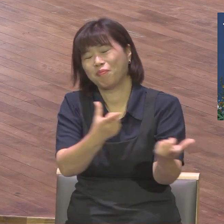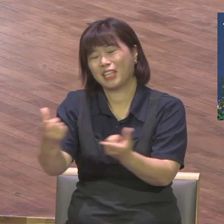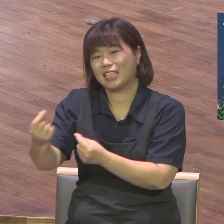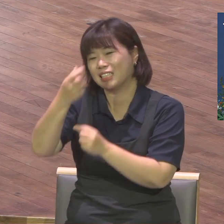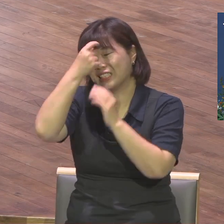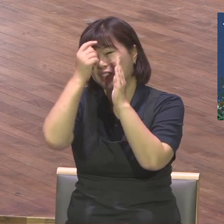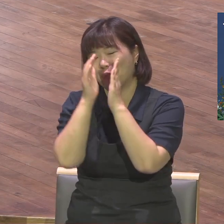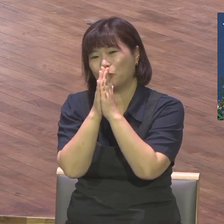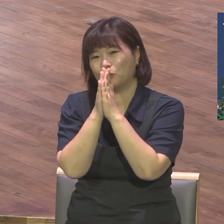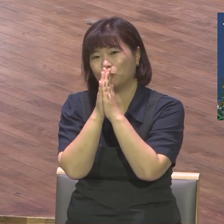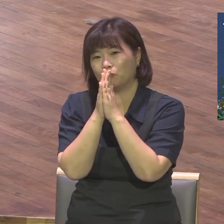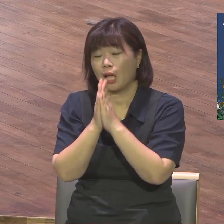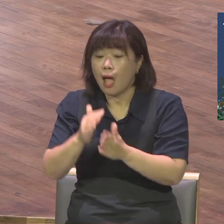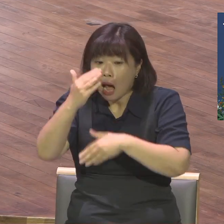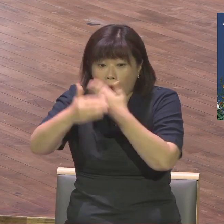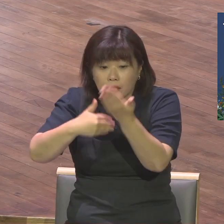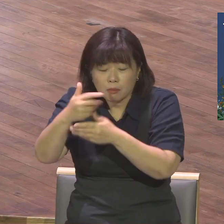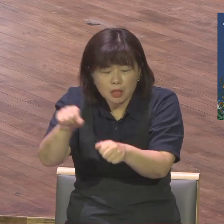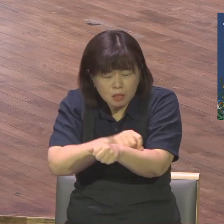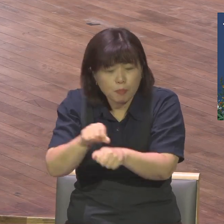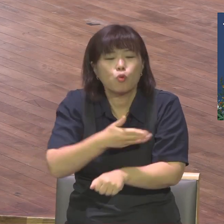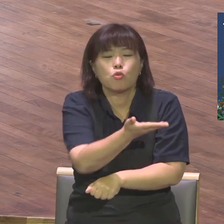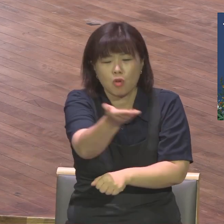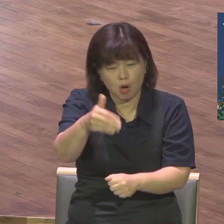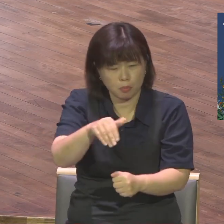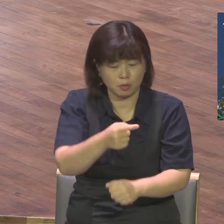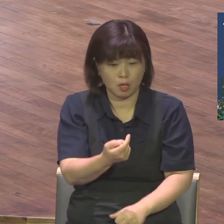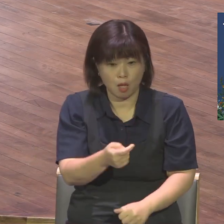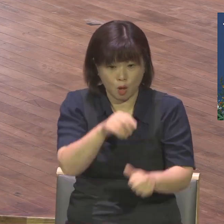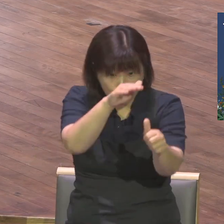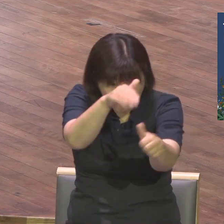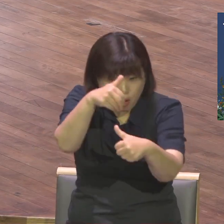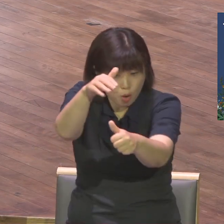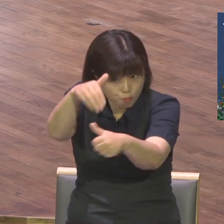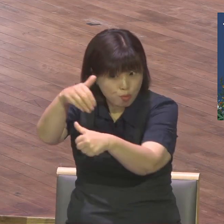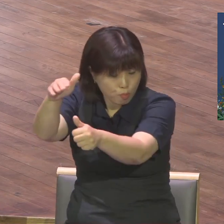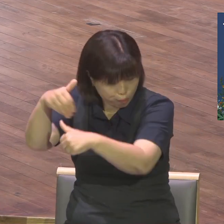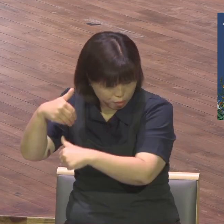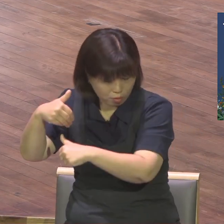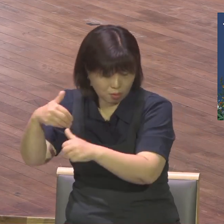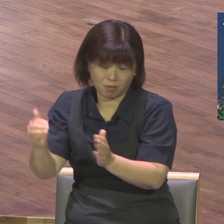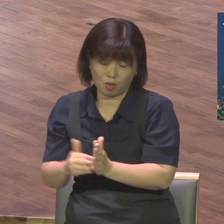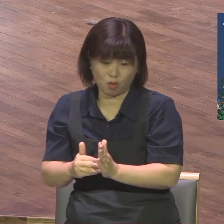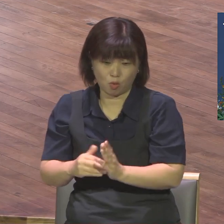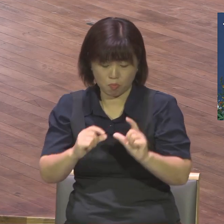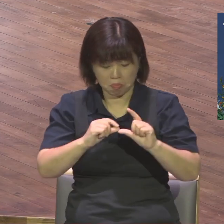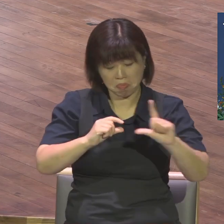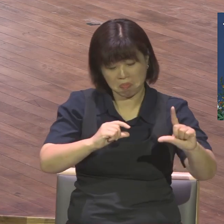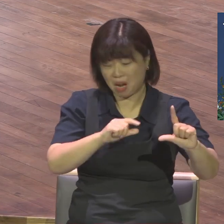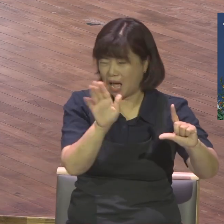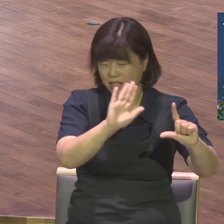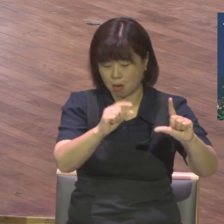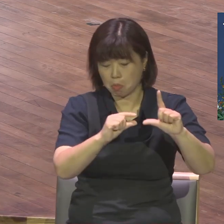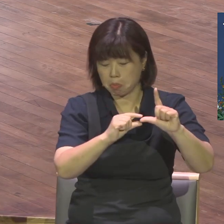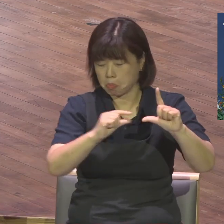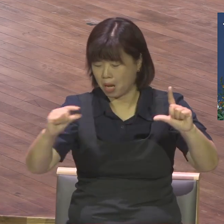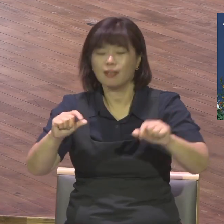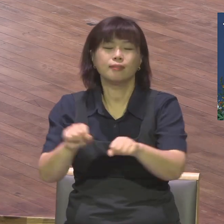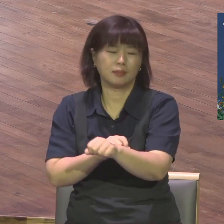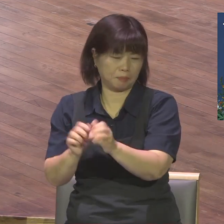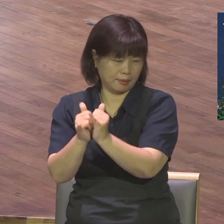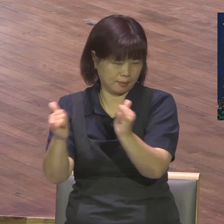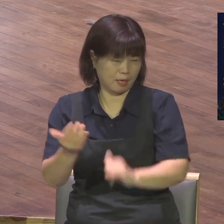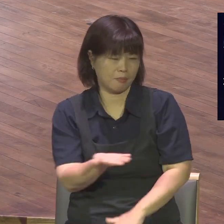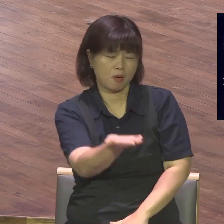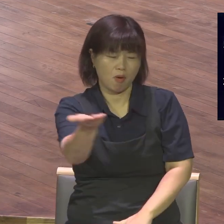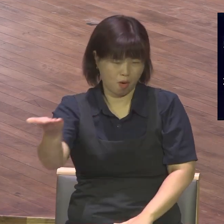기도합시다. 하나님이 여러분 부르셨어요. 남은 자로 창조적 소수로 부르셨습니다. 그룹한 씨로 부르셨습니다. 여러분 이제 행편과